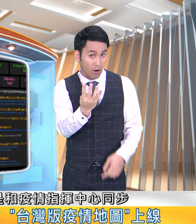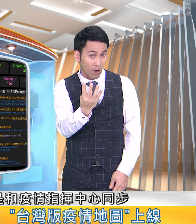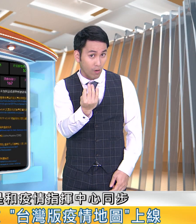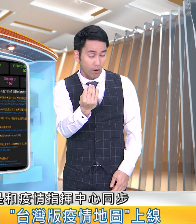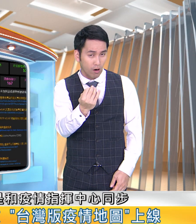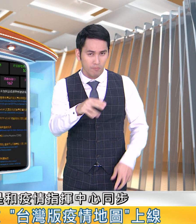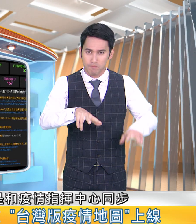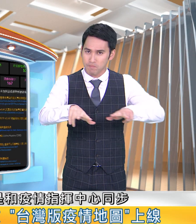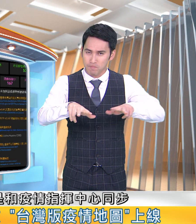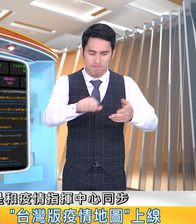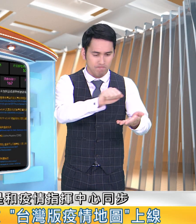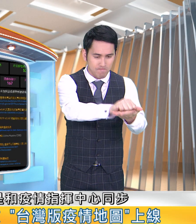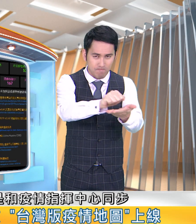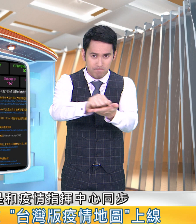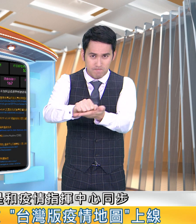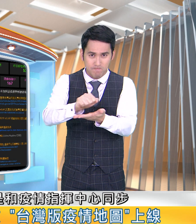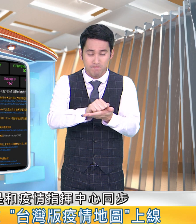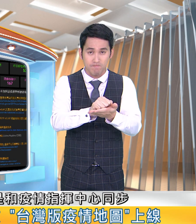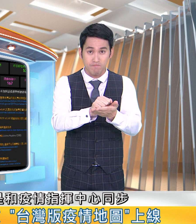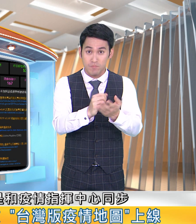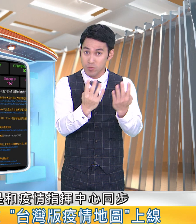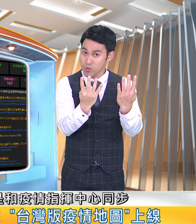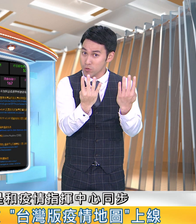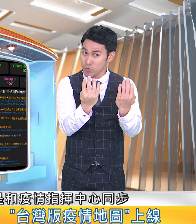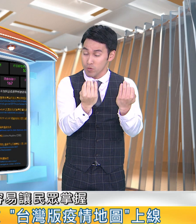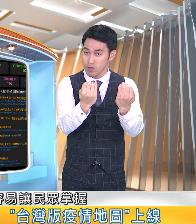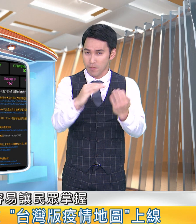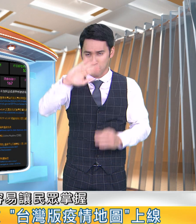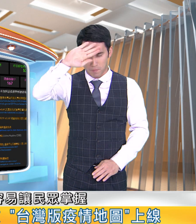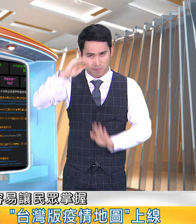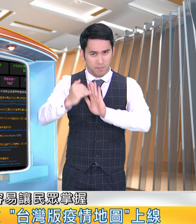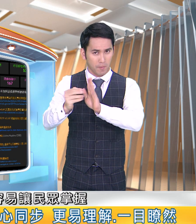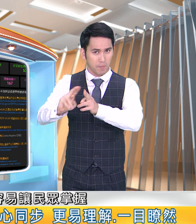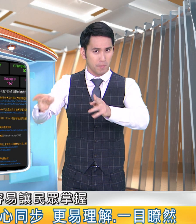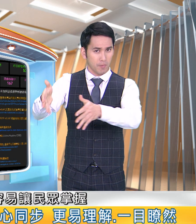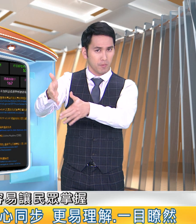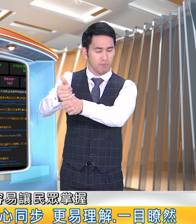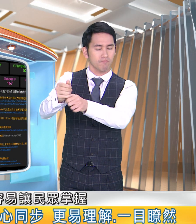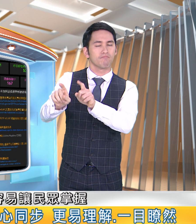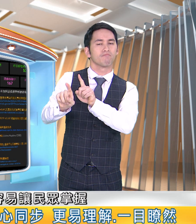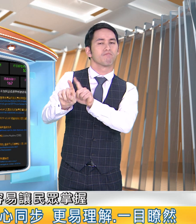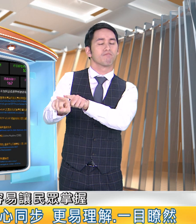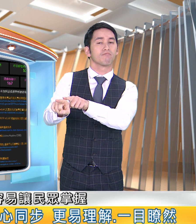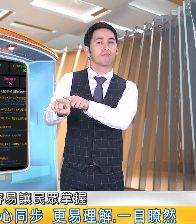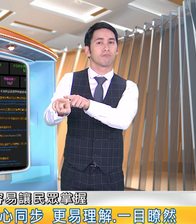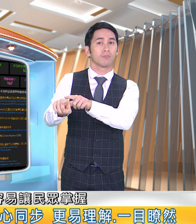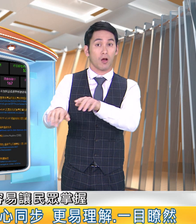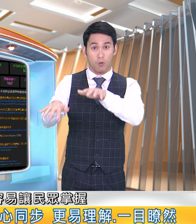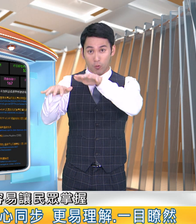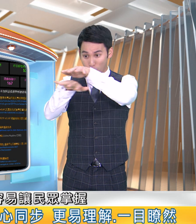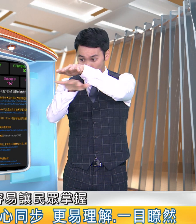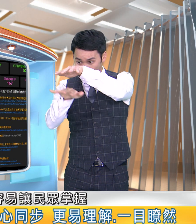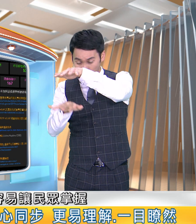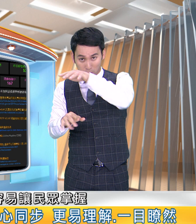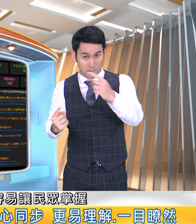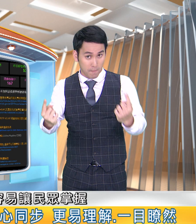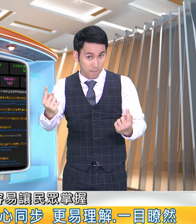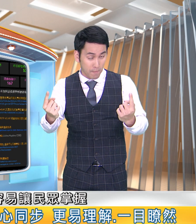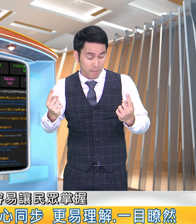都是和疫情指挥中心同步，比文字的讯息更容易让民众来掌